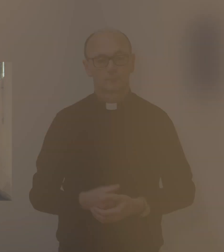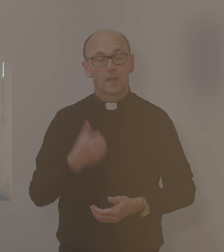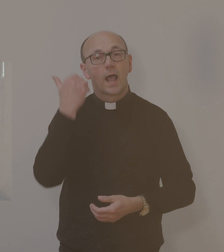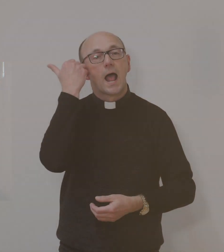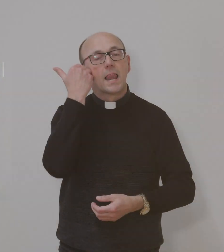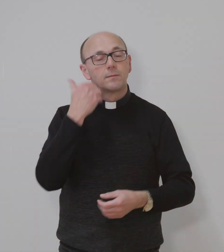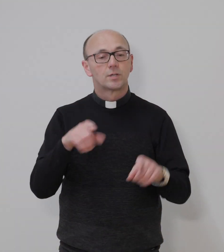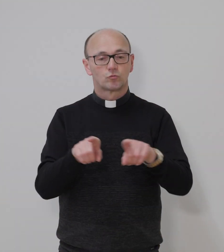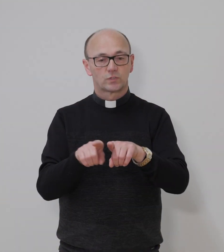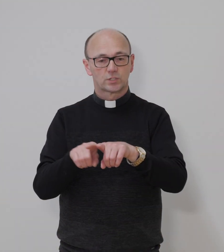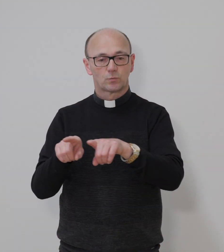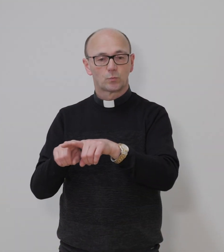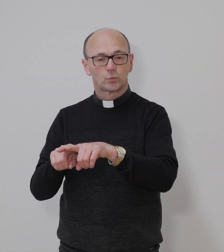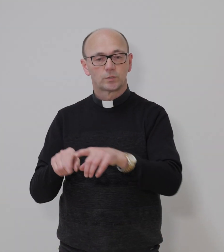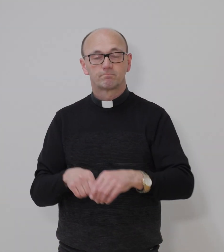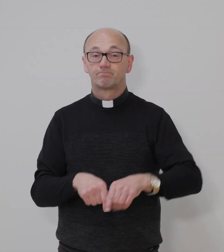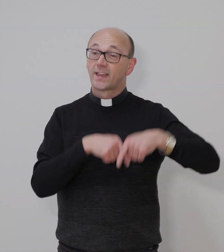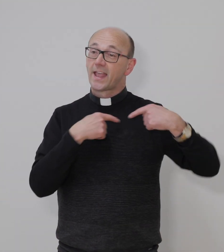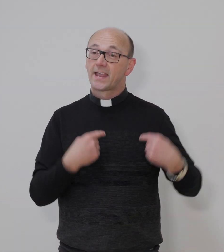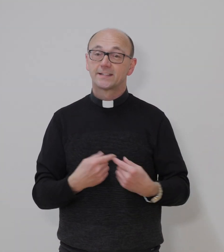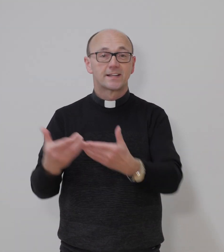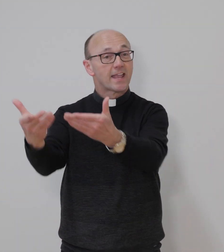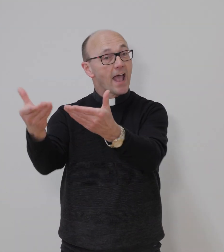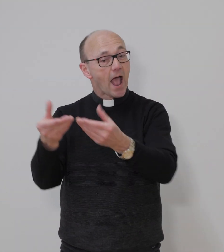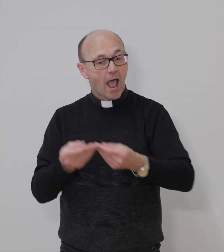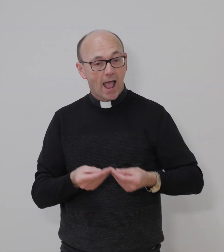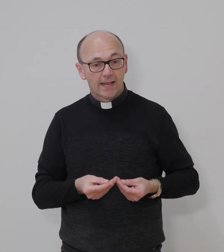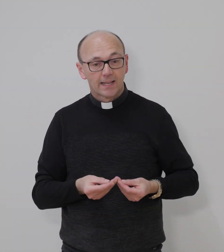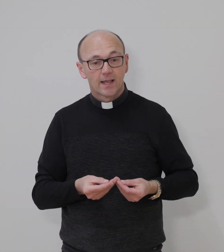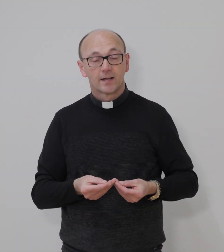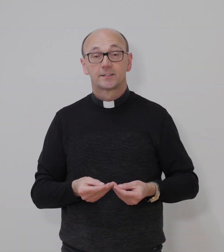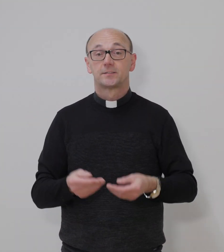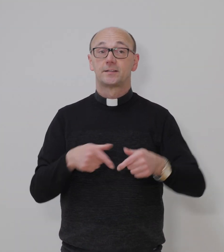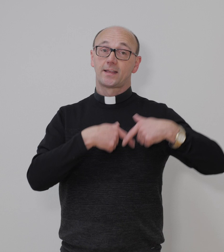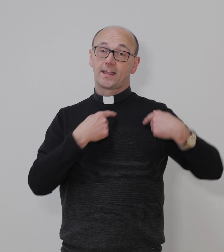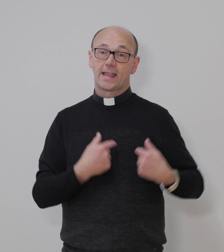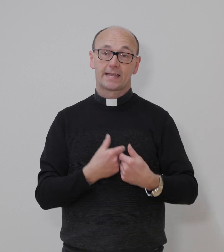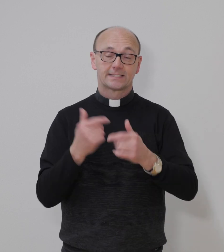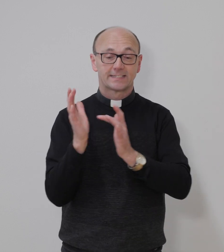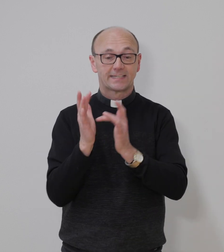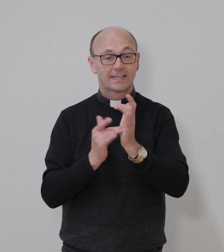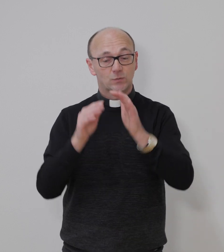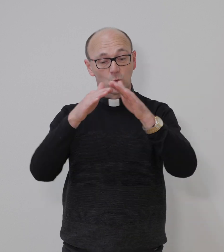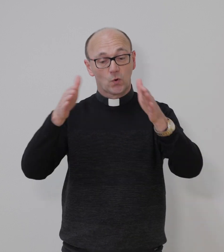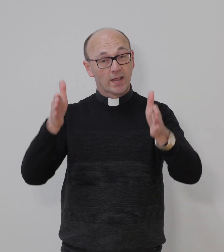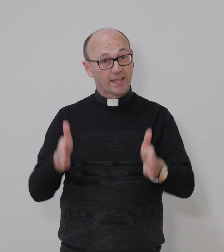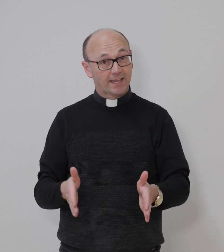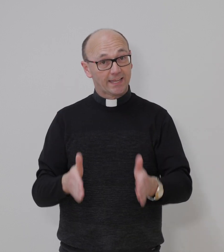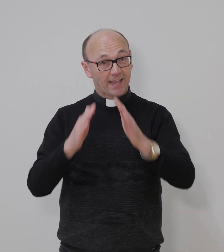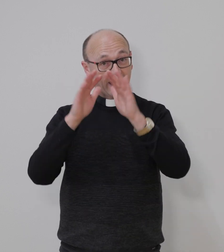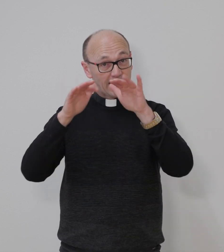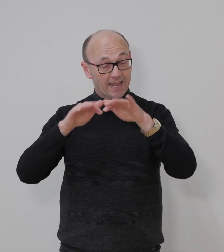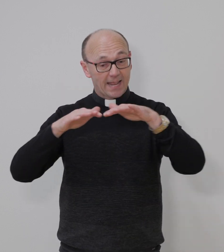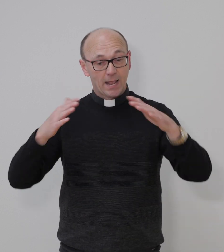Liebe Schwestern und Brüder, ich lade Sie herzlich ein, mit uns hier in der Regensburger Pfarrkirche Herz Jesu